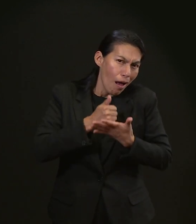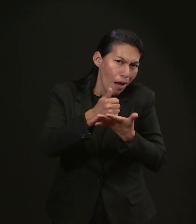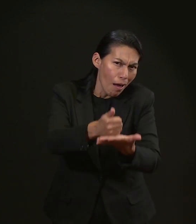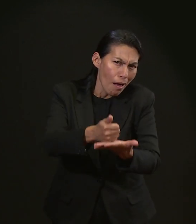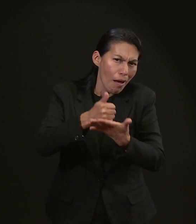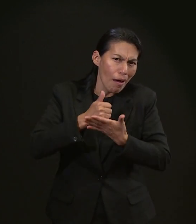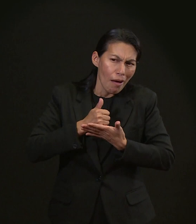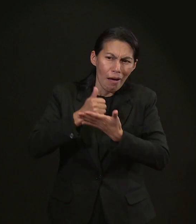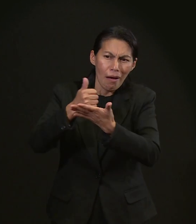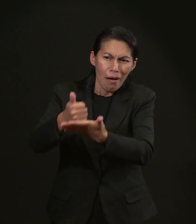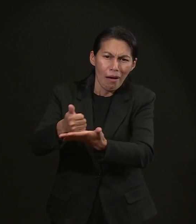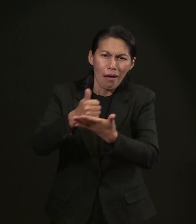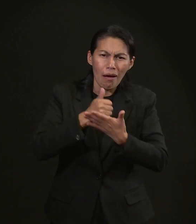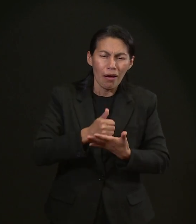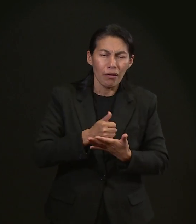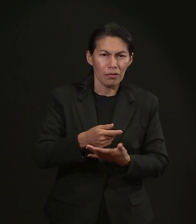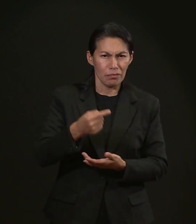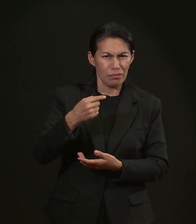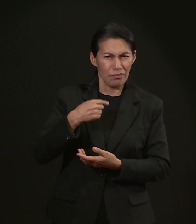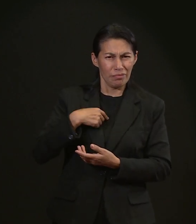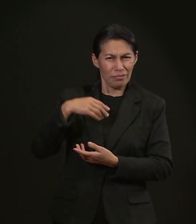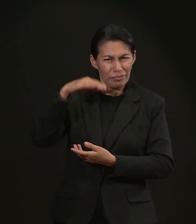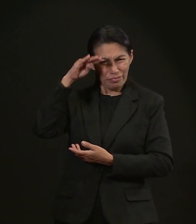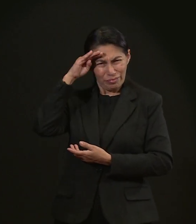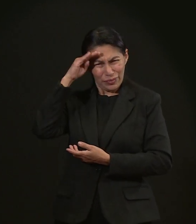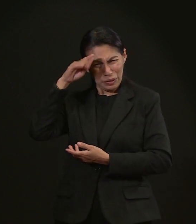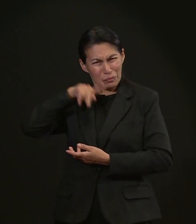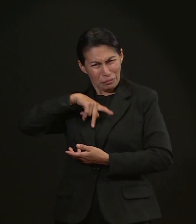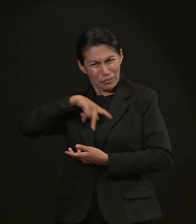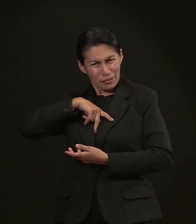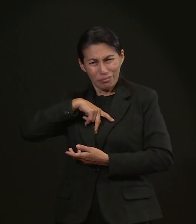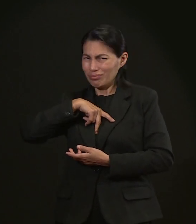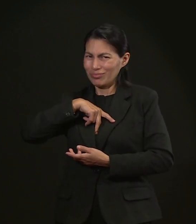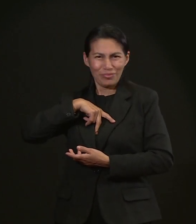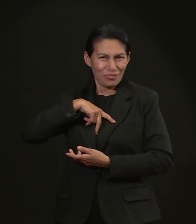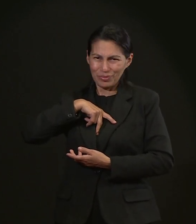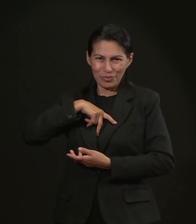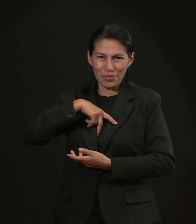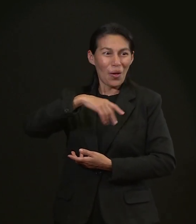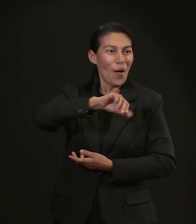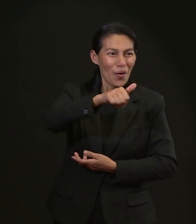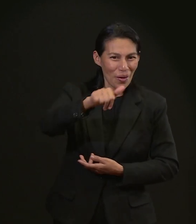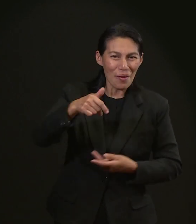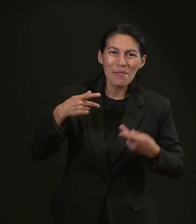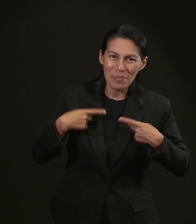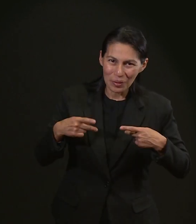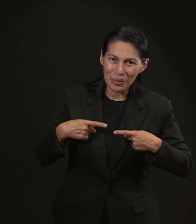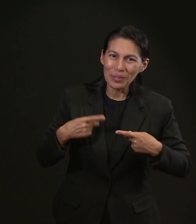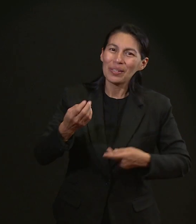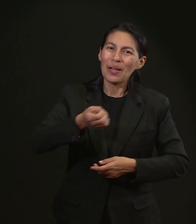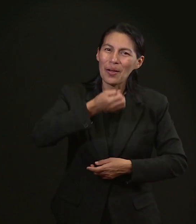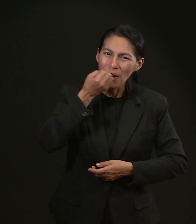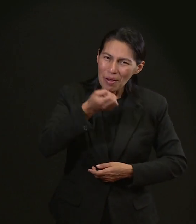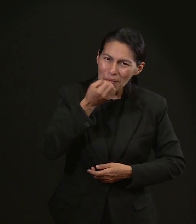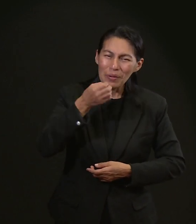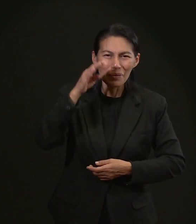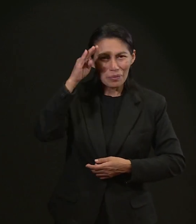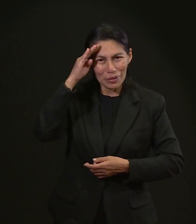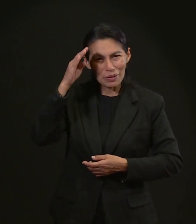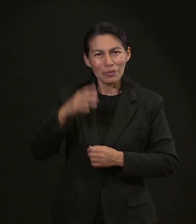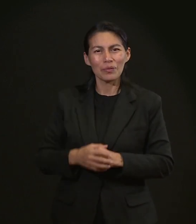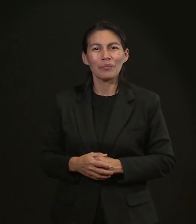donde nos olvidamos de nosotros mismos y pensamos en el bienestar de los demás únete a este